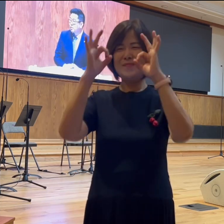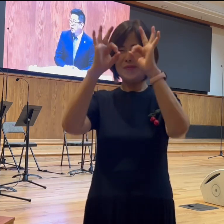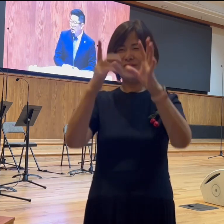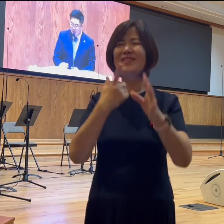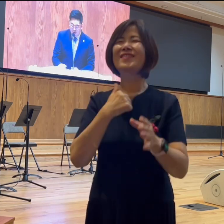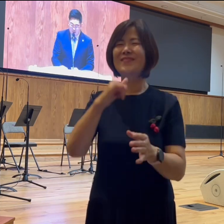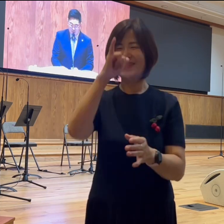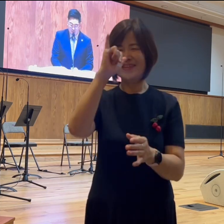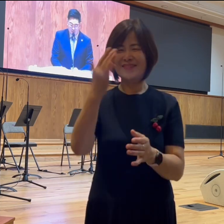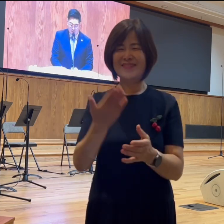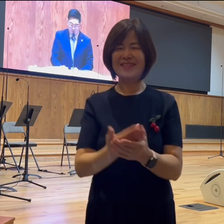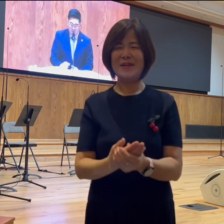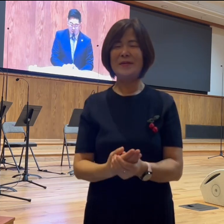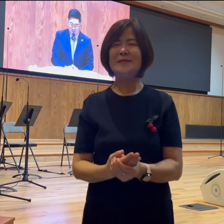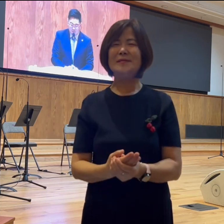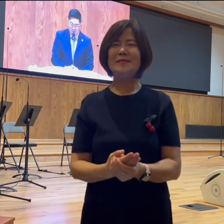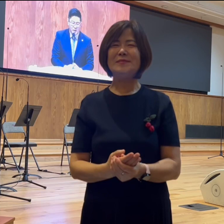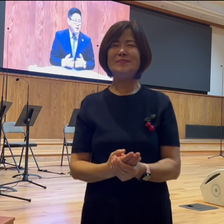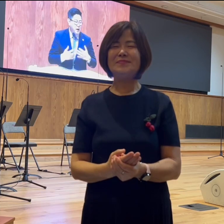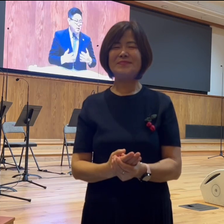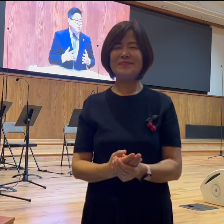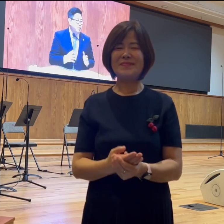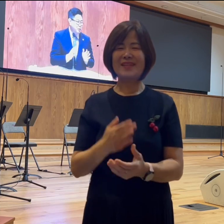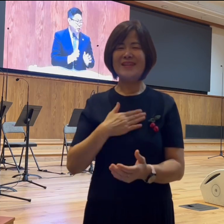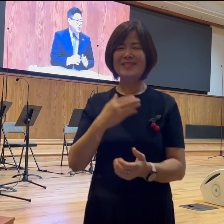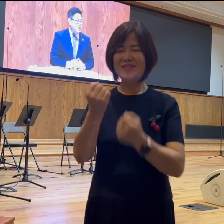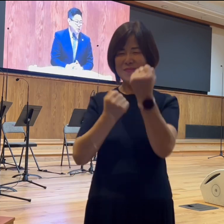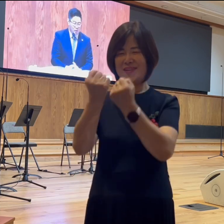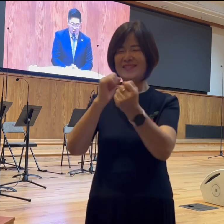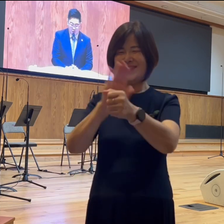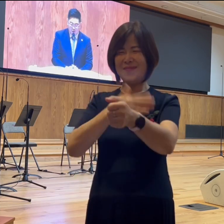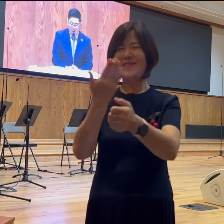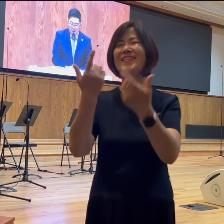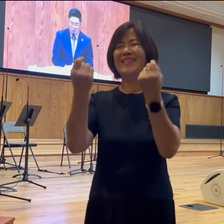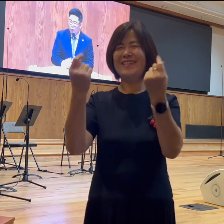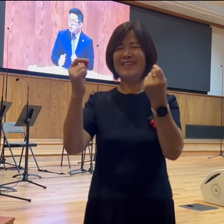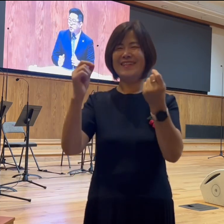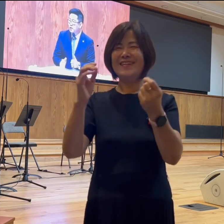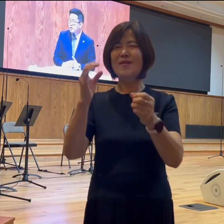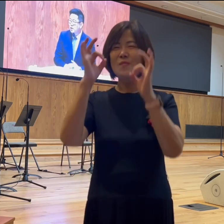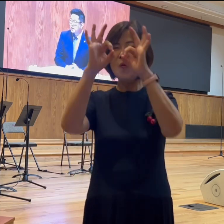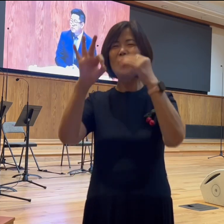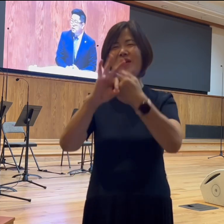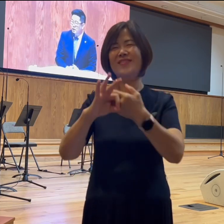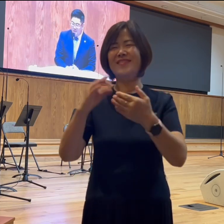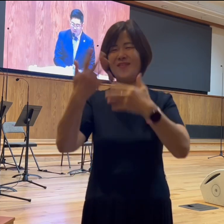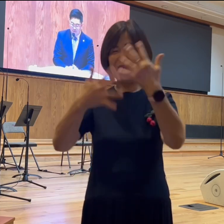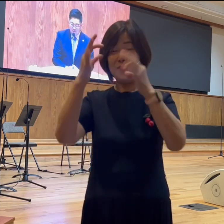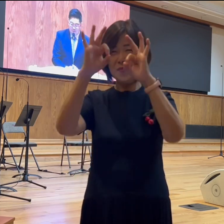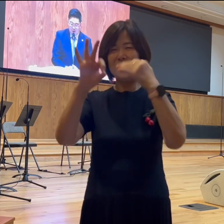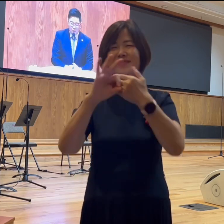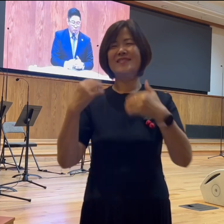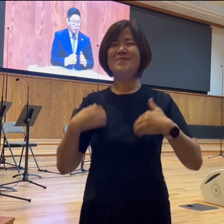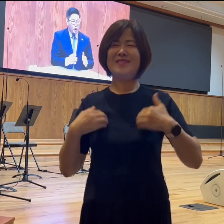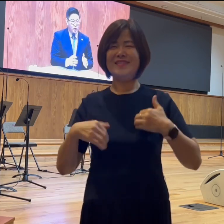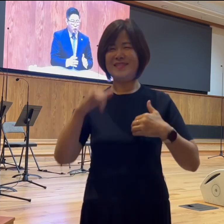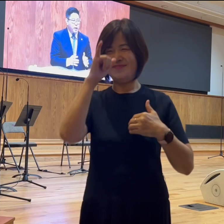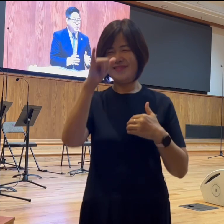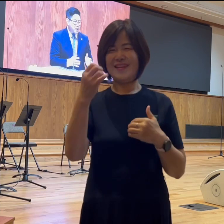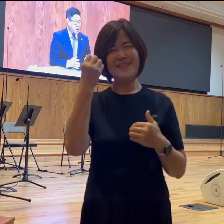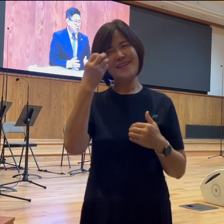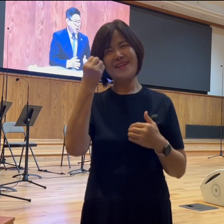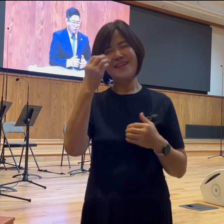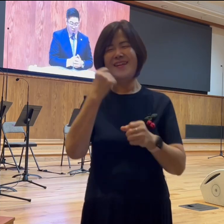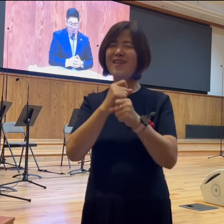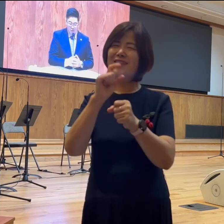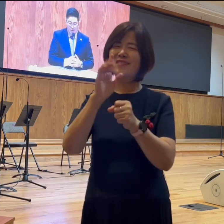되게 이상한 것 같은데, 제가 잘 설명을 좀 못해서 그런 거죠. 여러분 보시면 굉장히 재밌습니다. 아주 묘하게